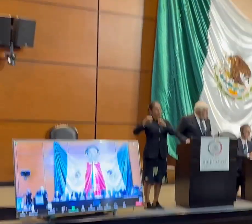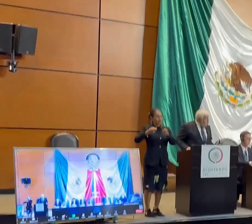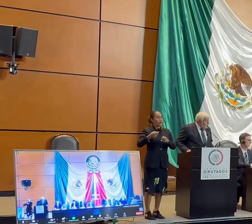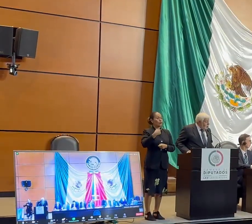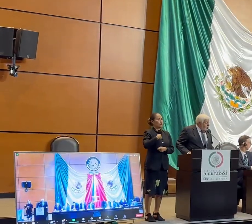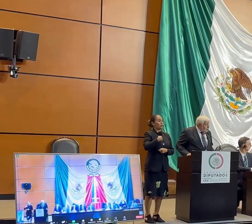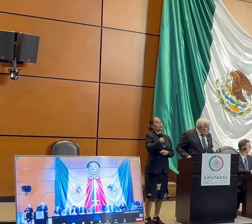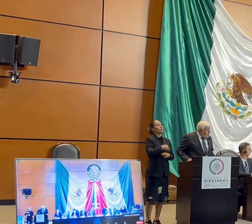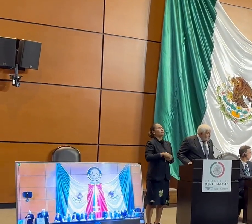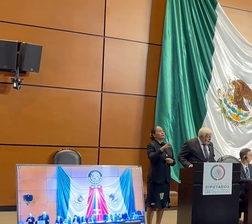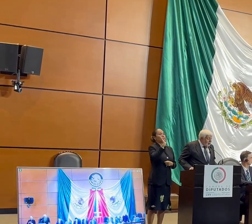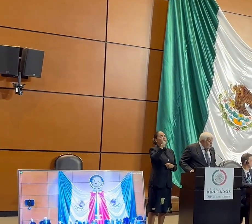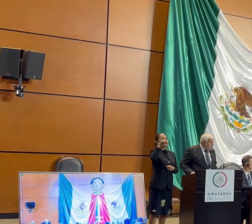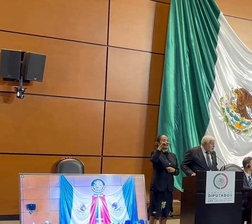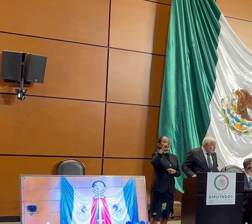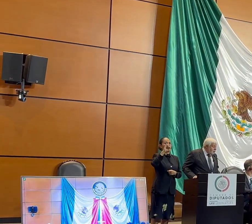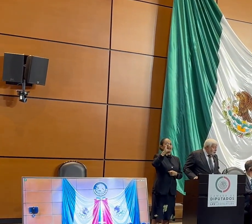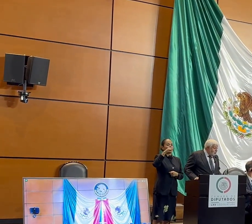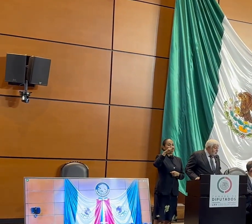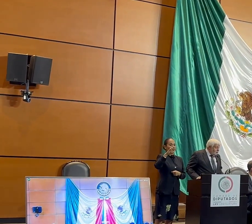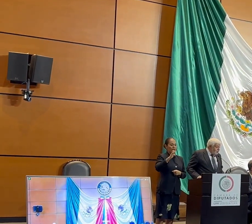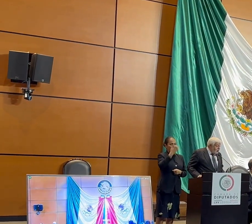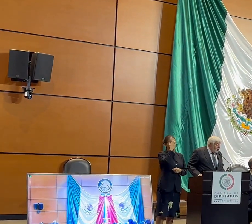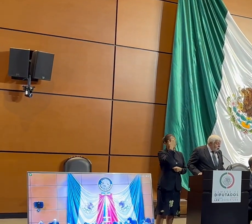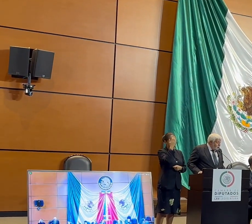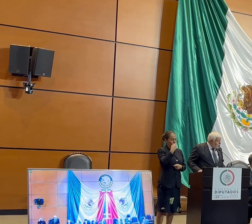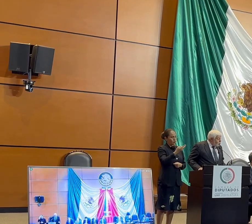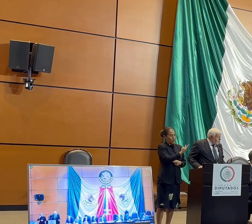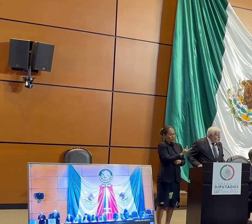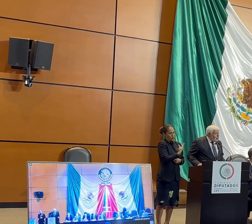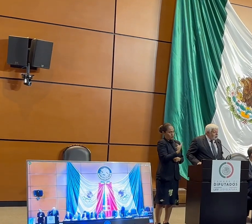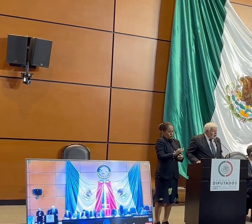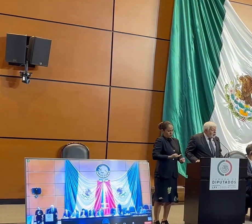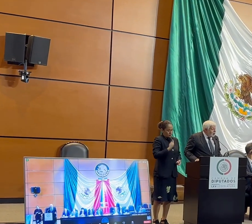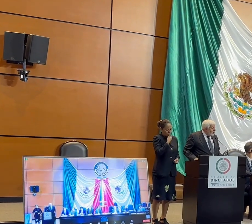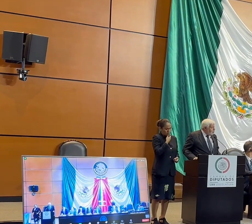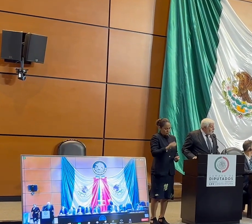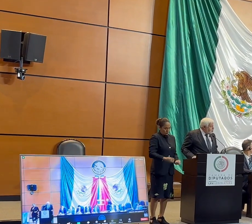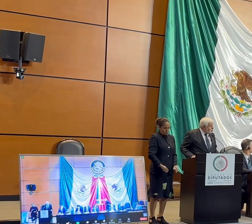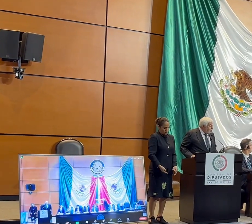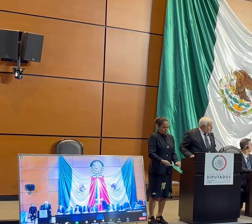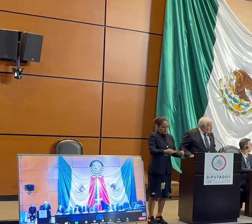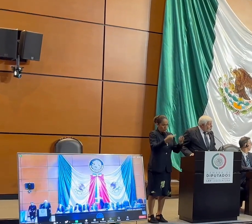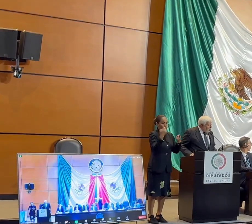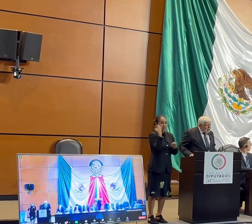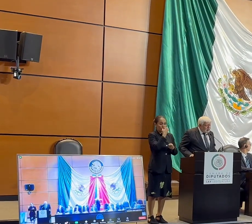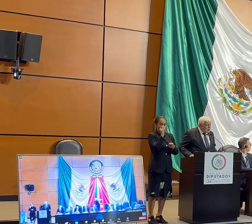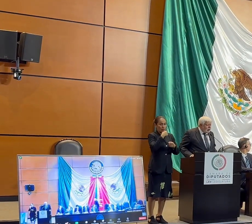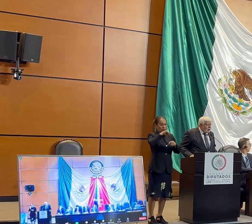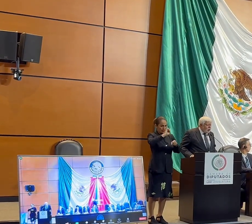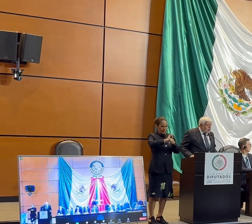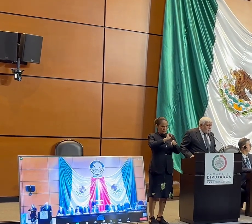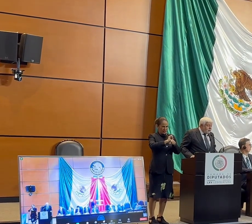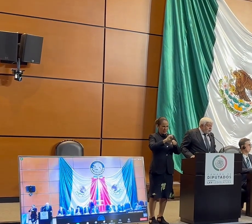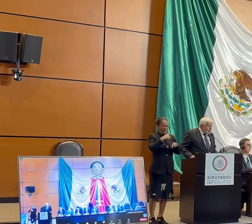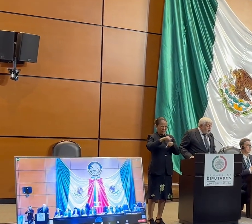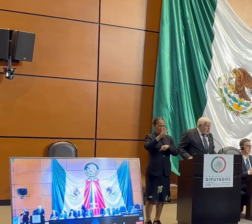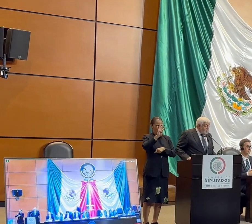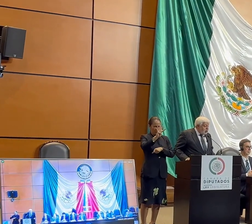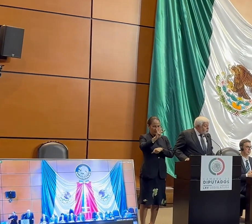conozco desde que éramos niños. Nos tocó por suerte ir a la misma escuela secundaria, la secundaria